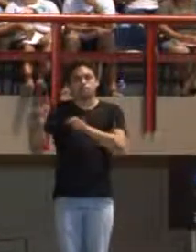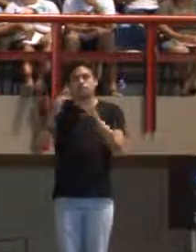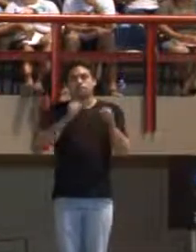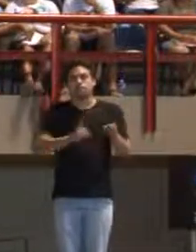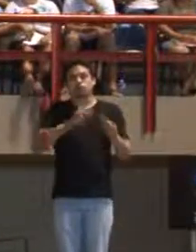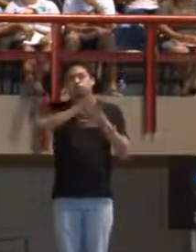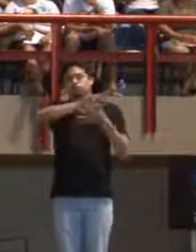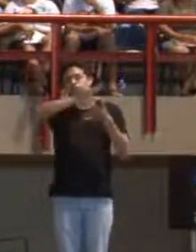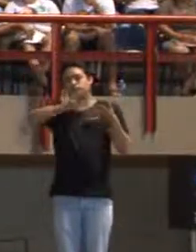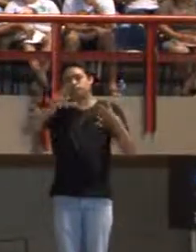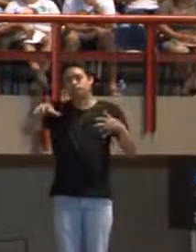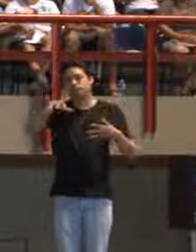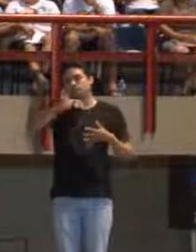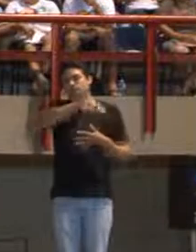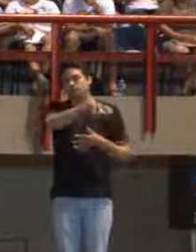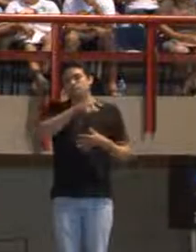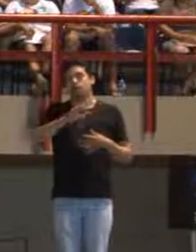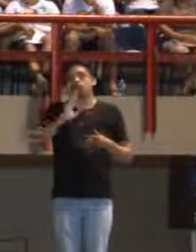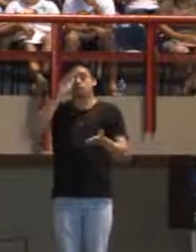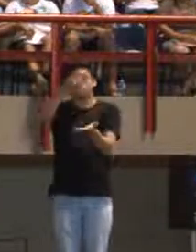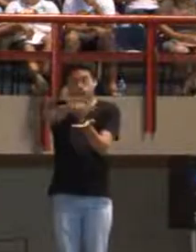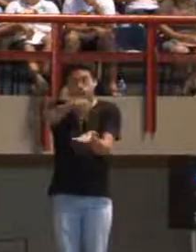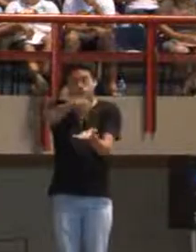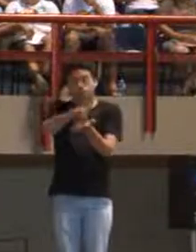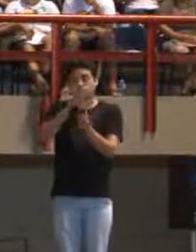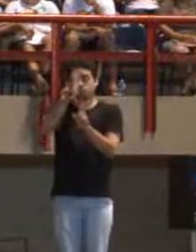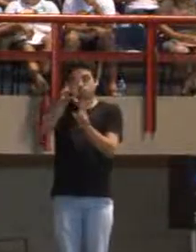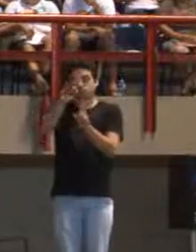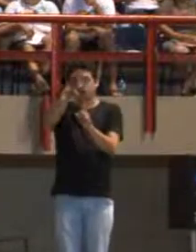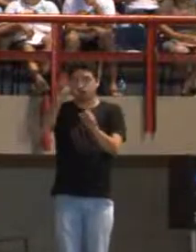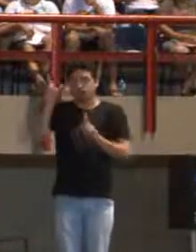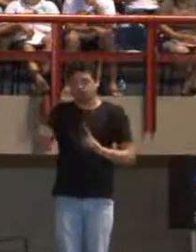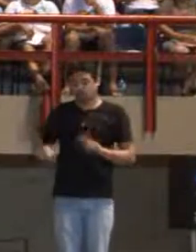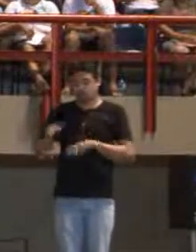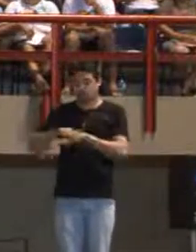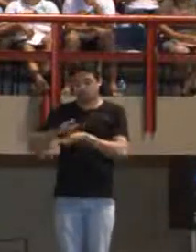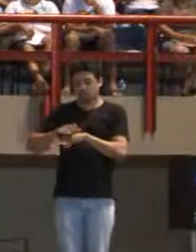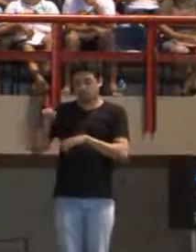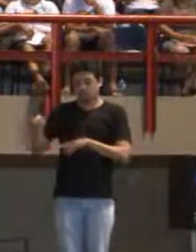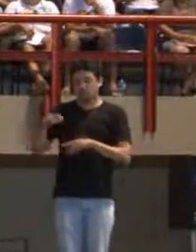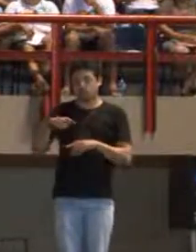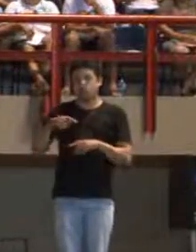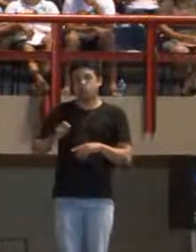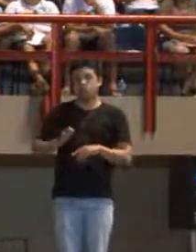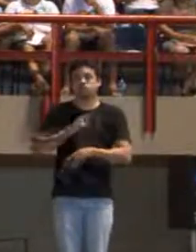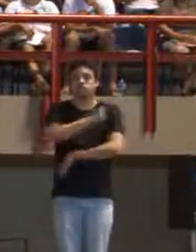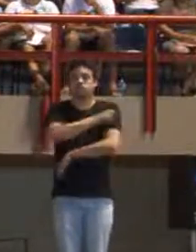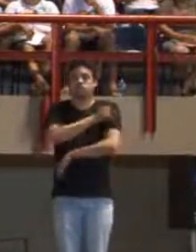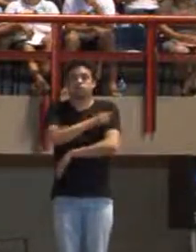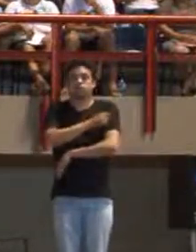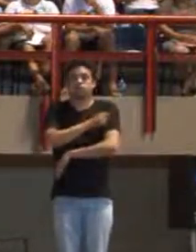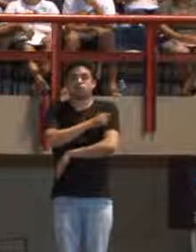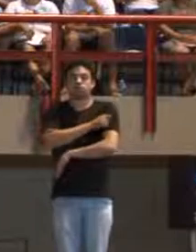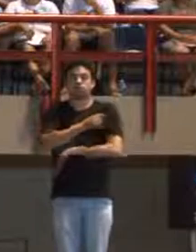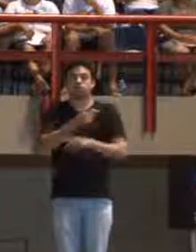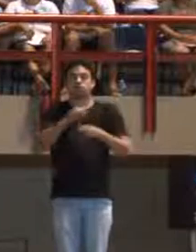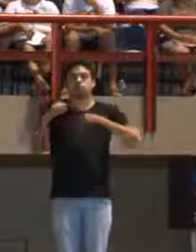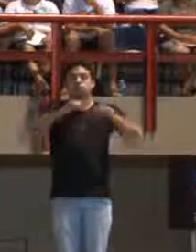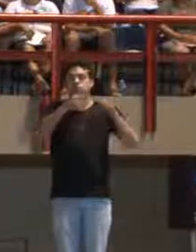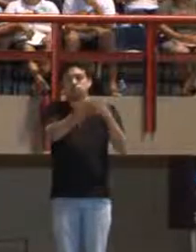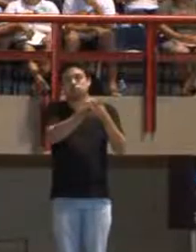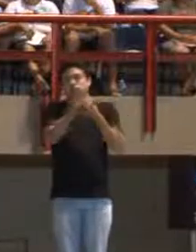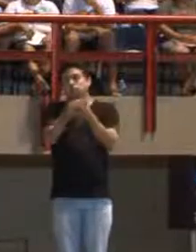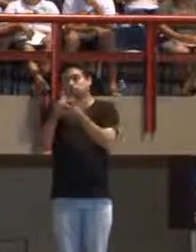em uma série de áreas. E ao final da palestra dele, um estudante americano foi aberto para o pessoal